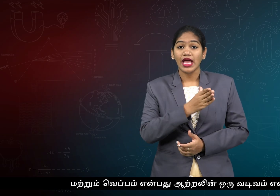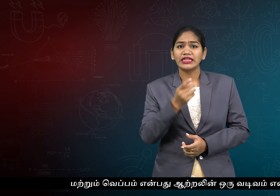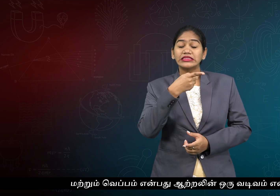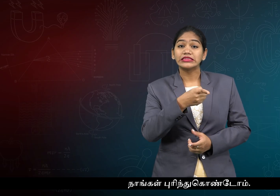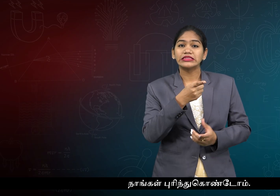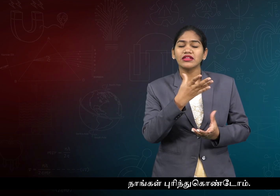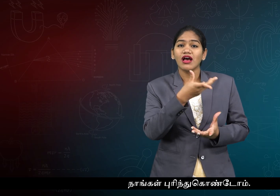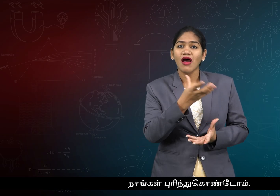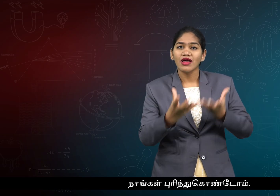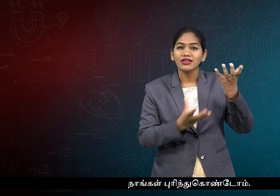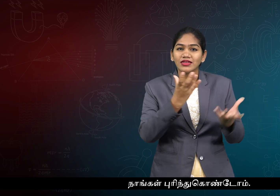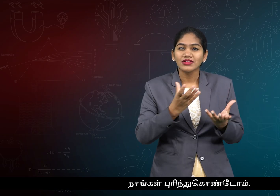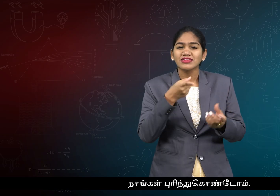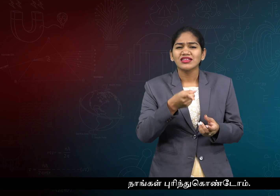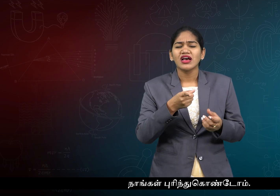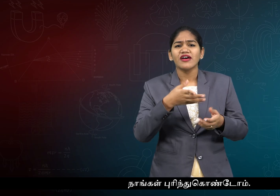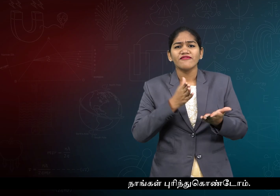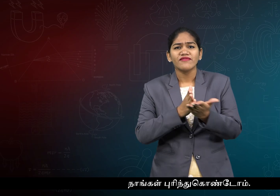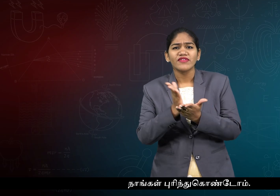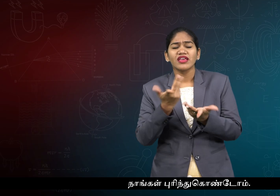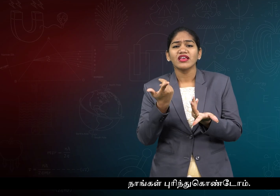என்பதை நீங்கள் புரிந்து கொண்டீர்கள்.